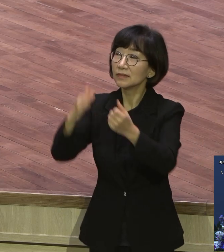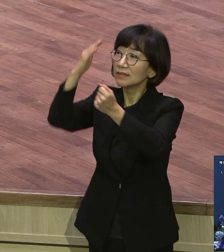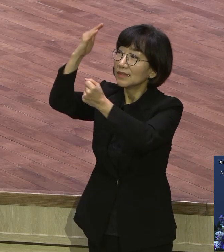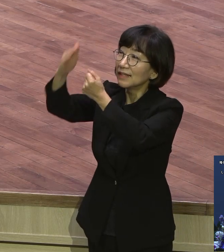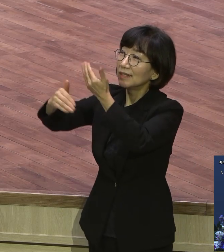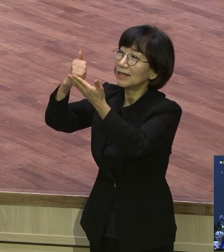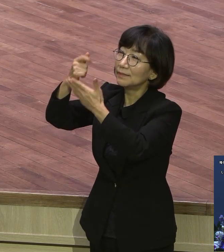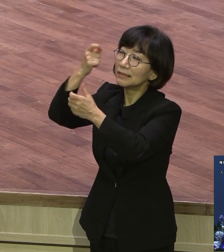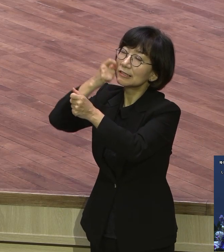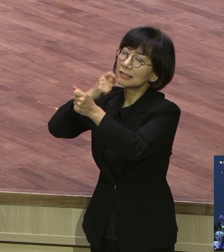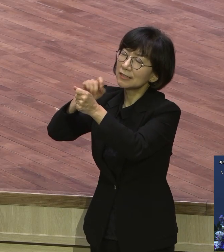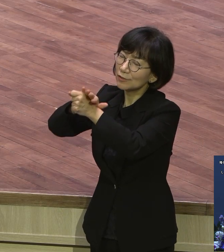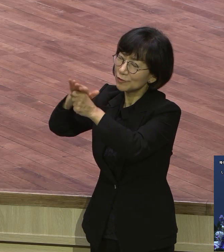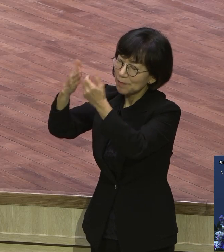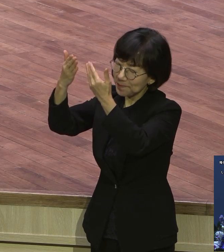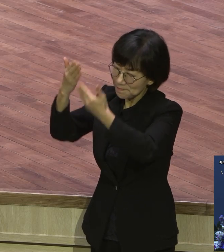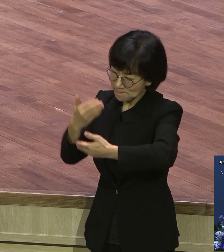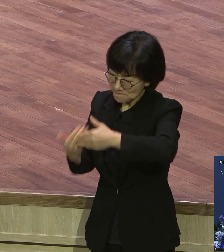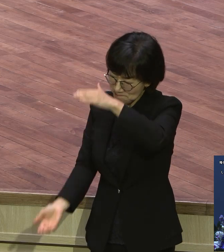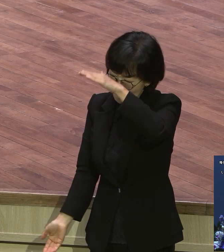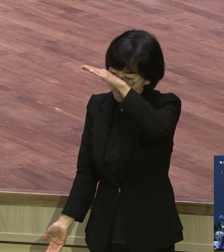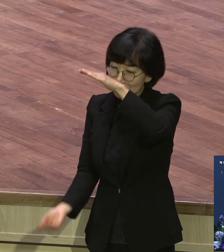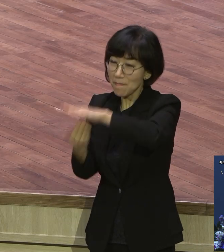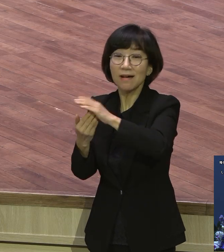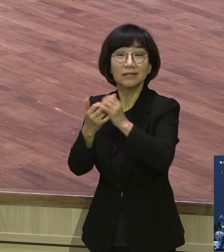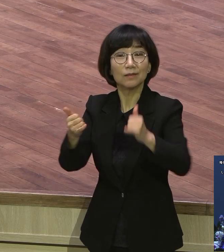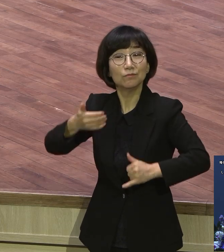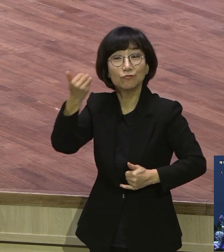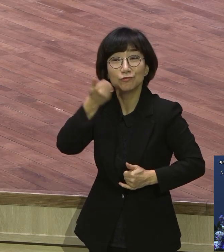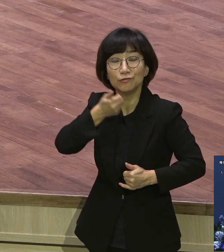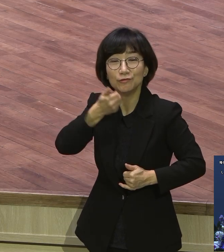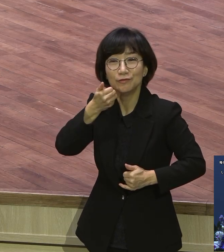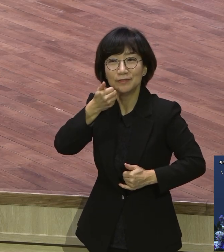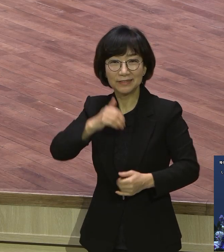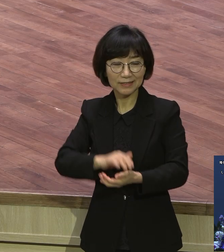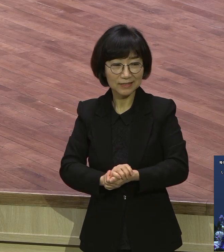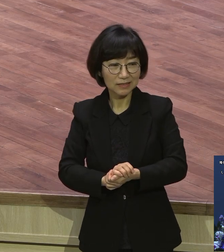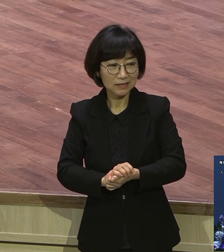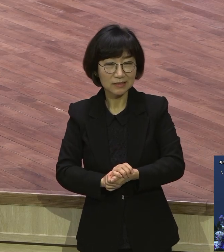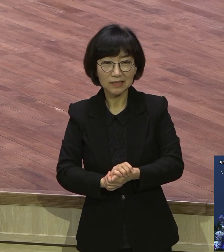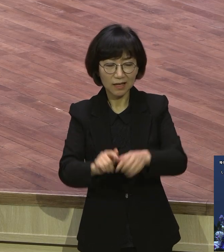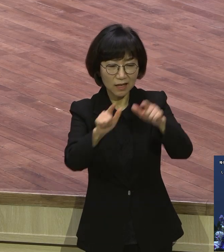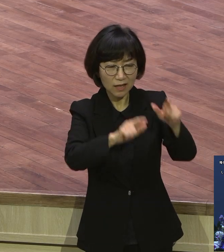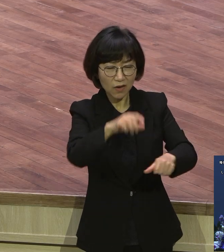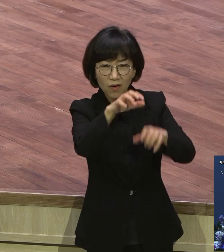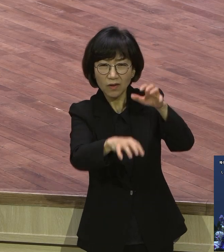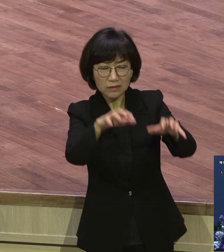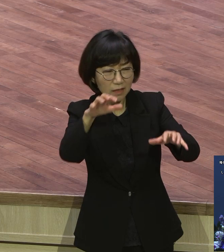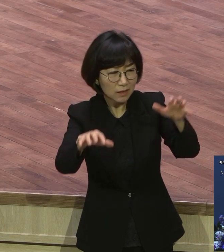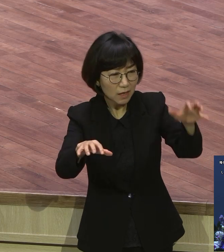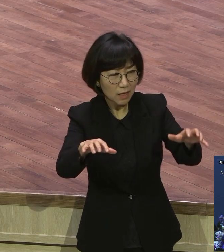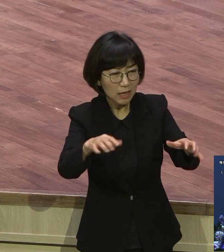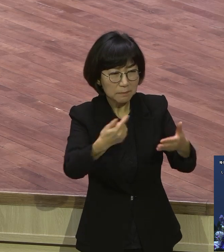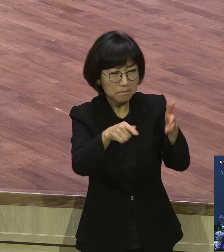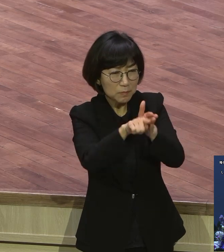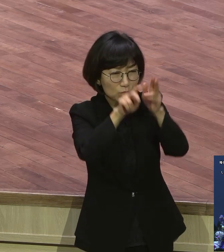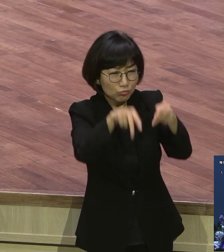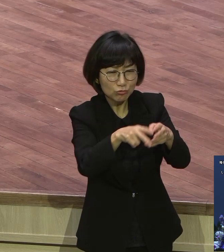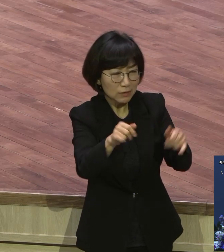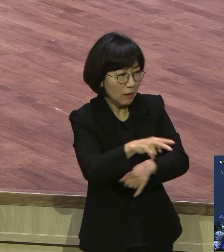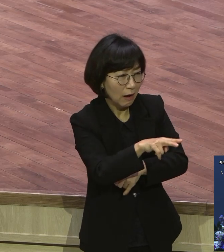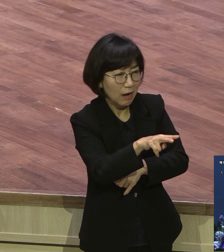최고로 체험한 자는요 어떤 사람이냐 현장에 죽어가는 영혼을 바라보면서 극류를